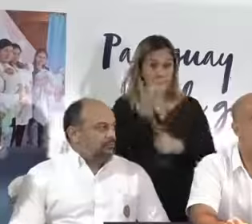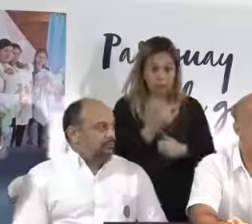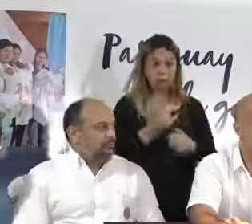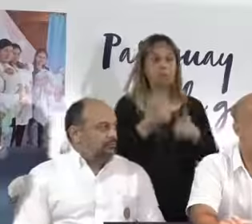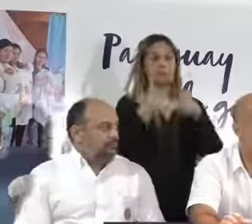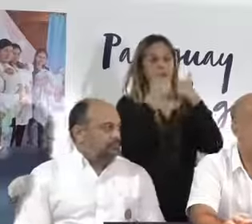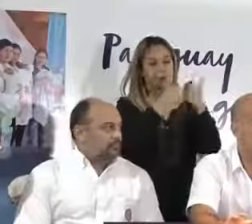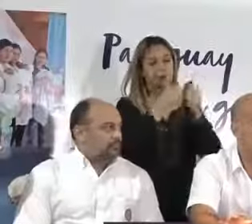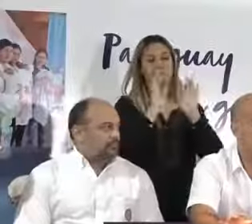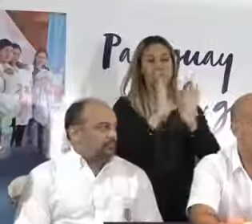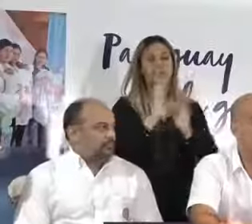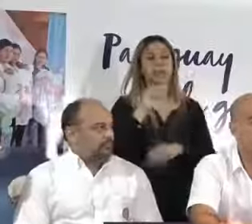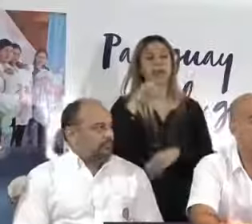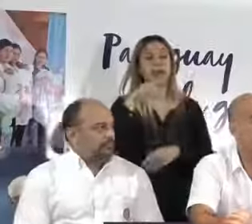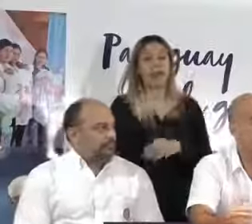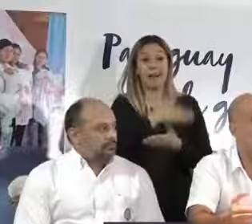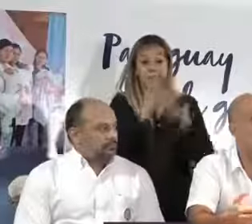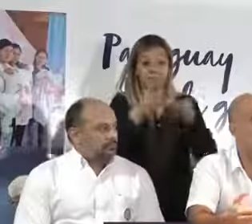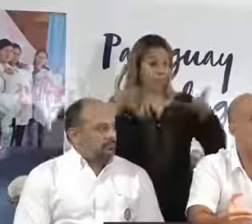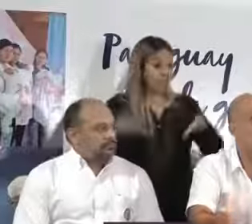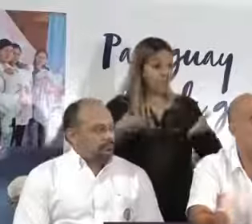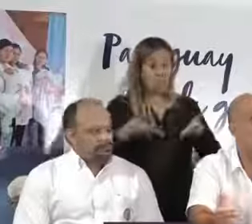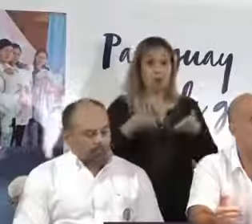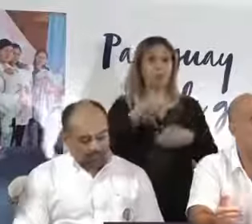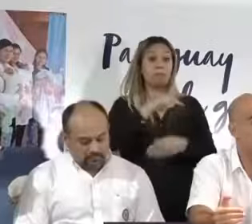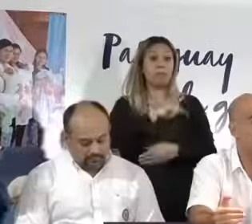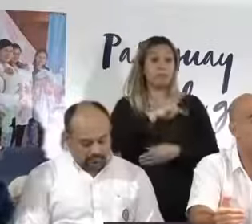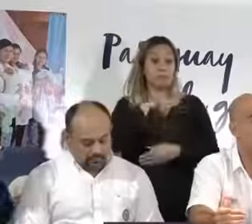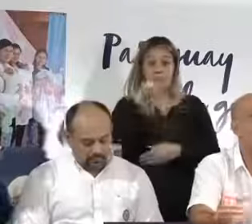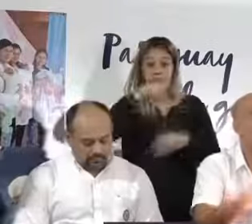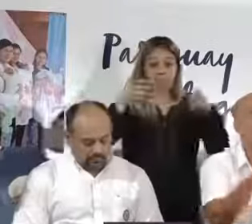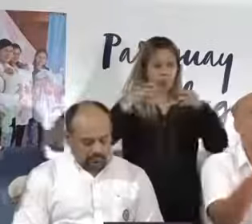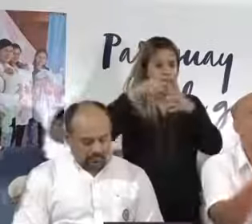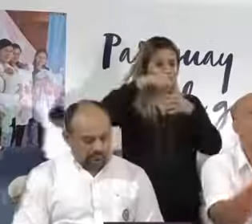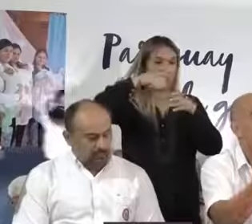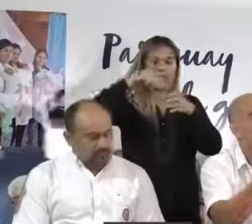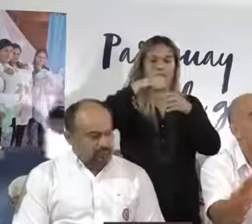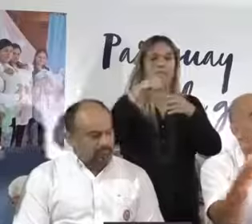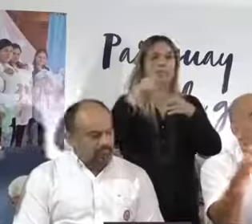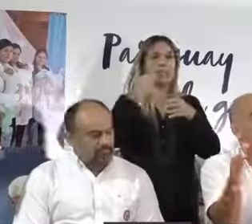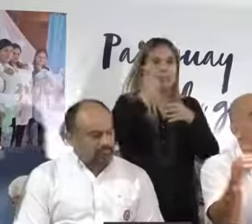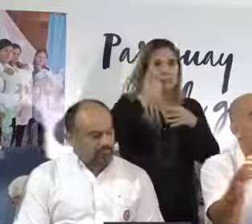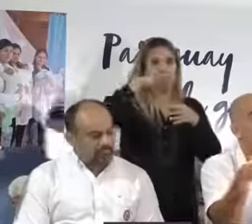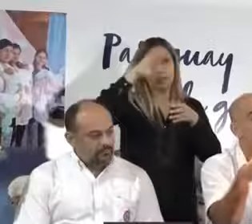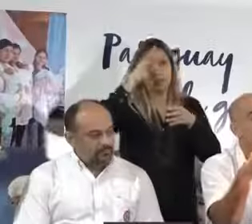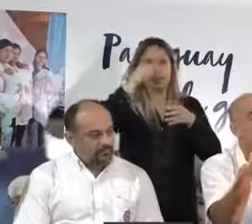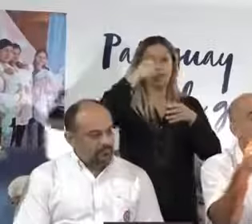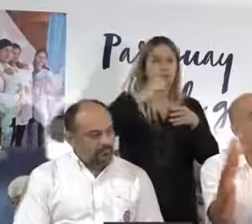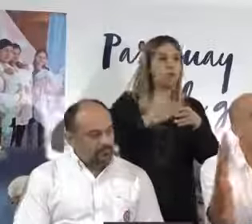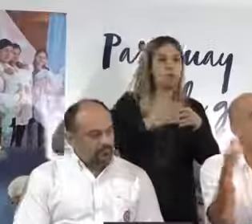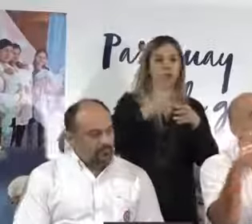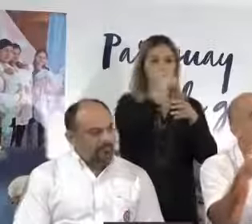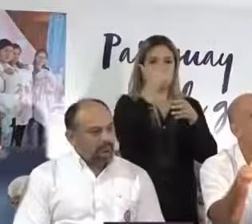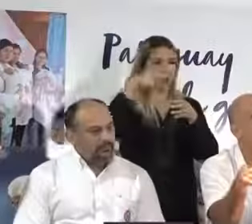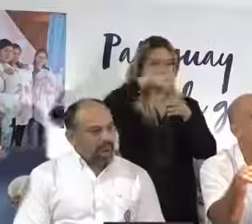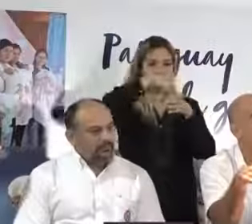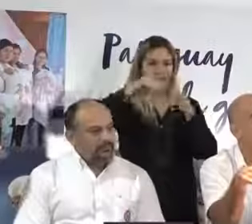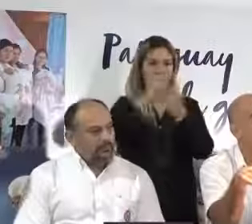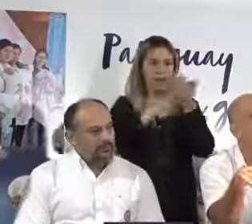a la fecha no tienen síntomas. Naturalmente ese monitoreo se va a hacer constante. El cambio de las listas